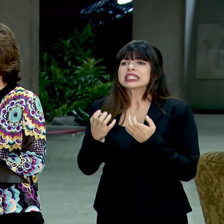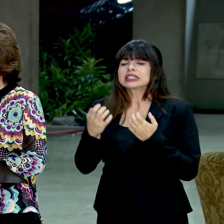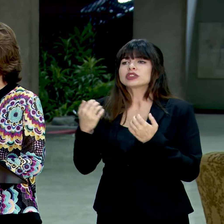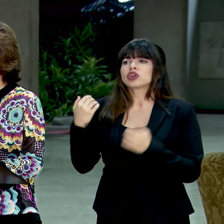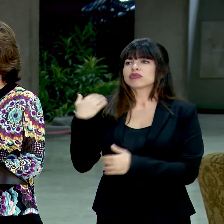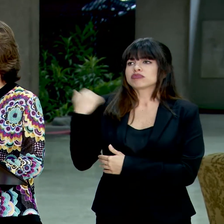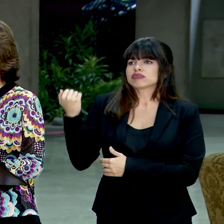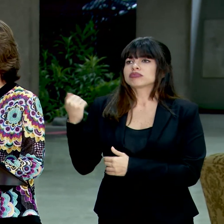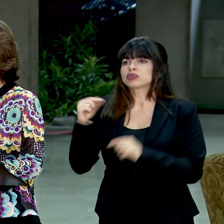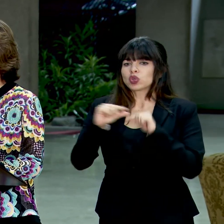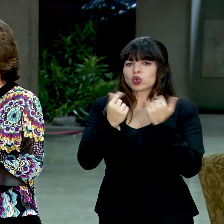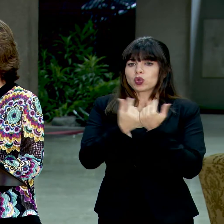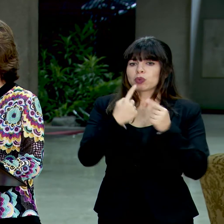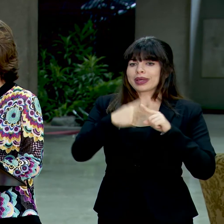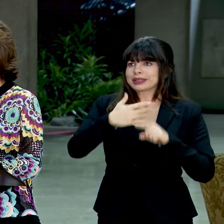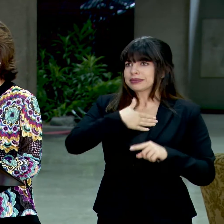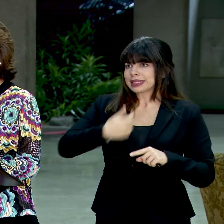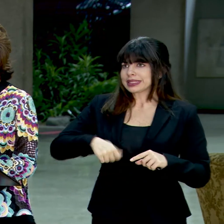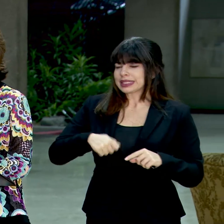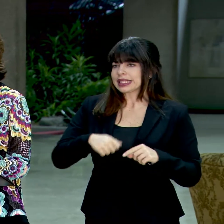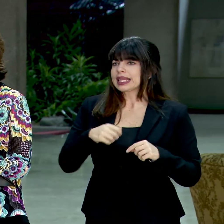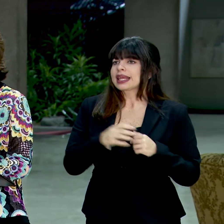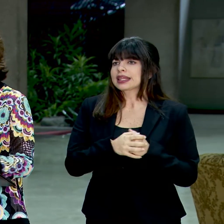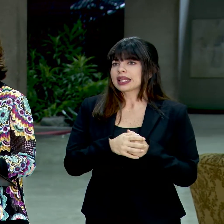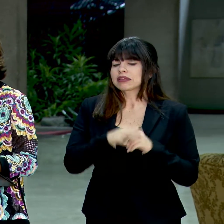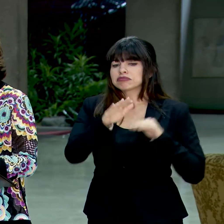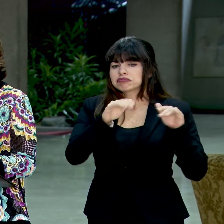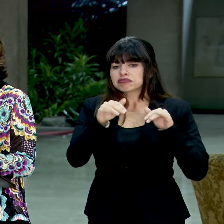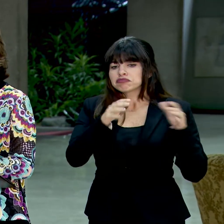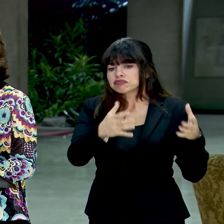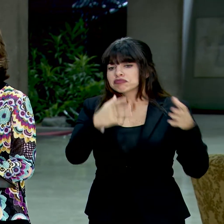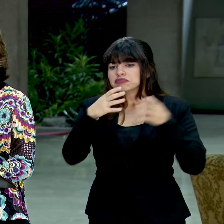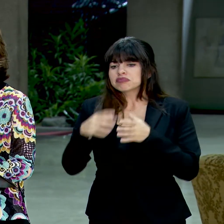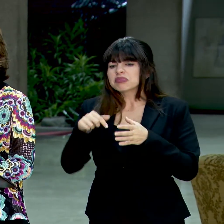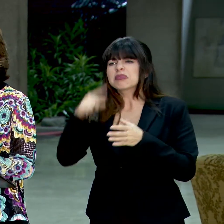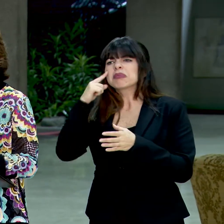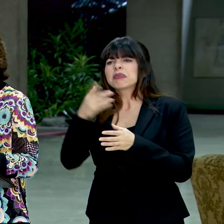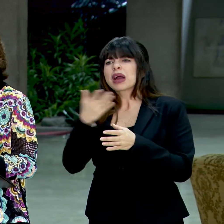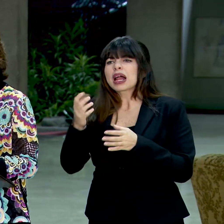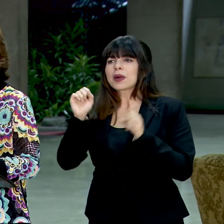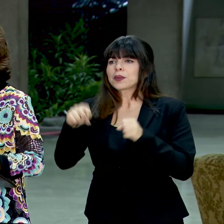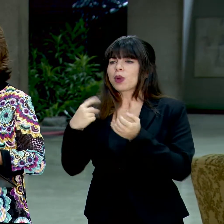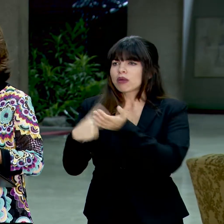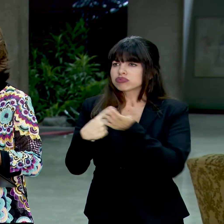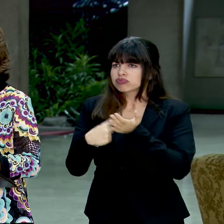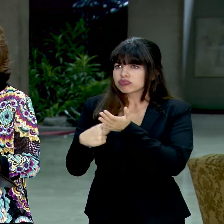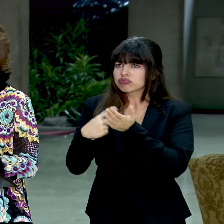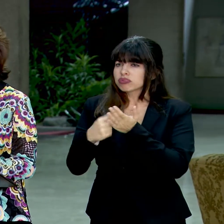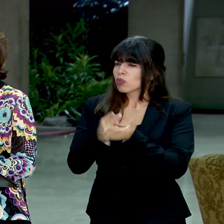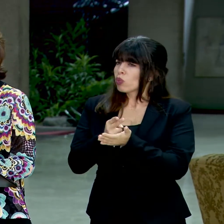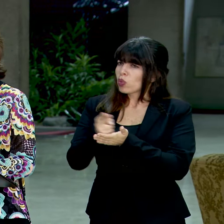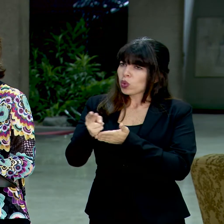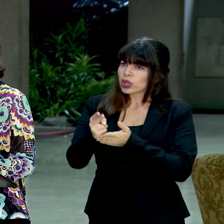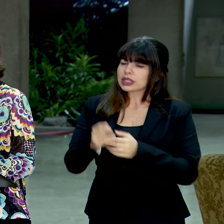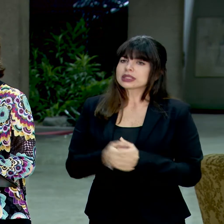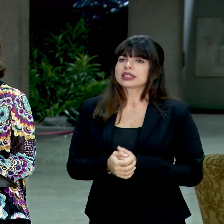convocar al grupo de expresidentes a efectos de tener una discusión muy franca,